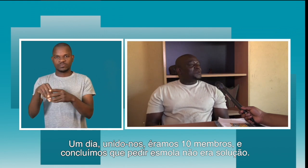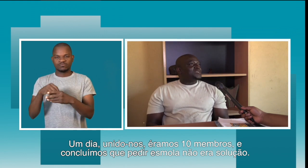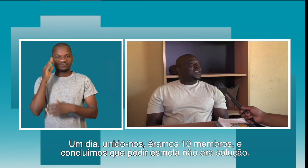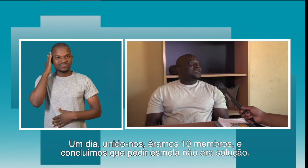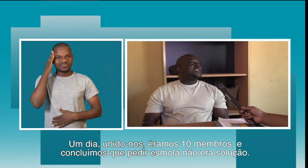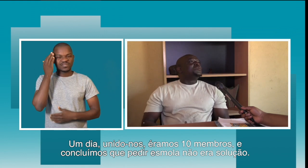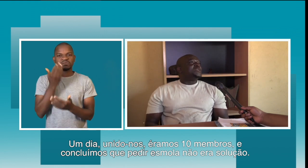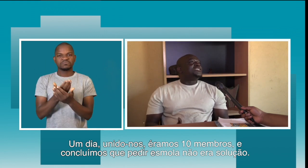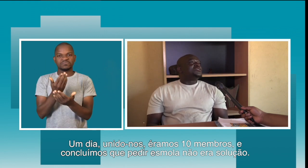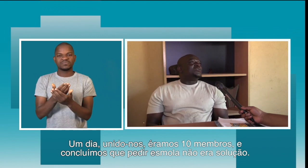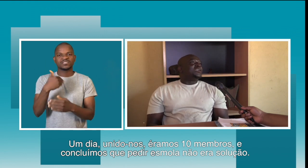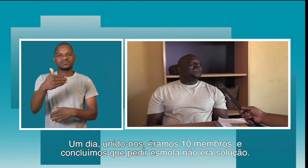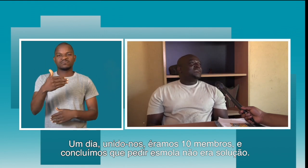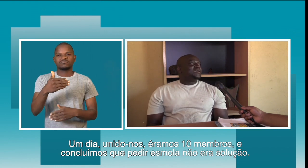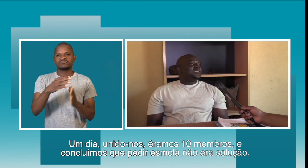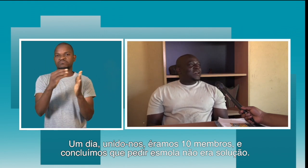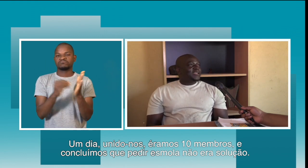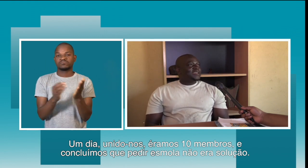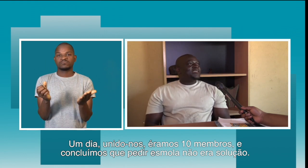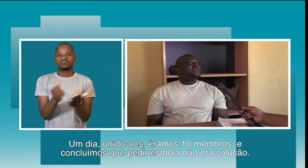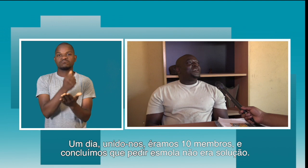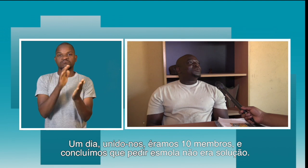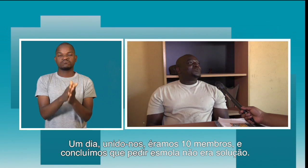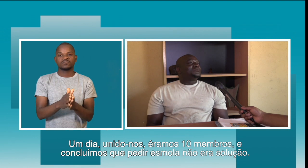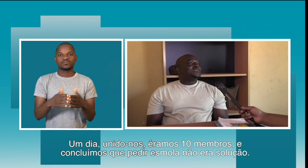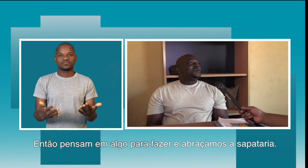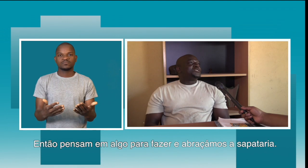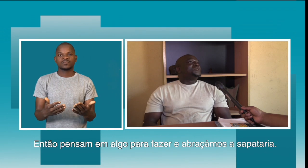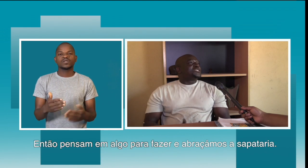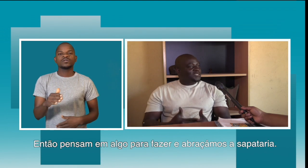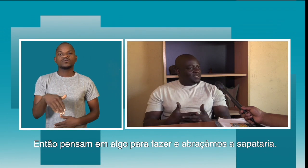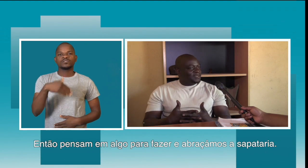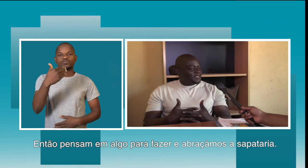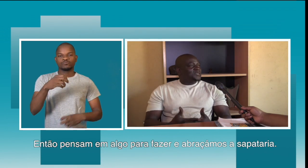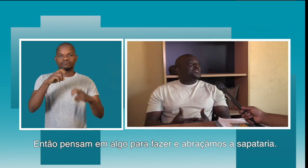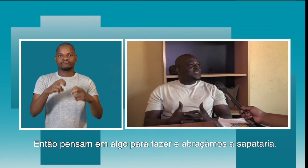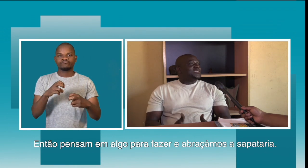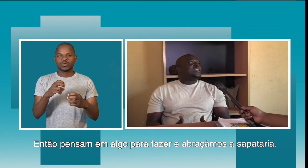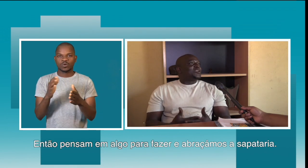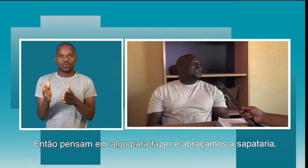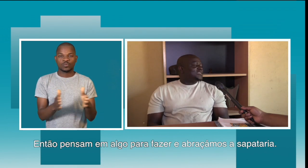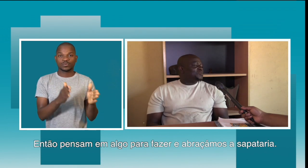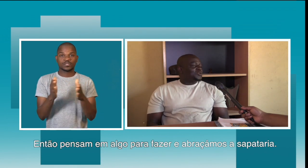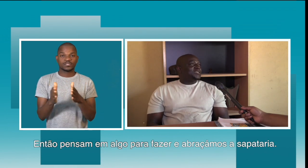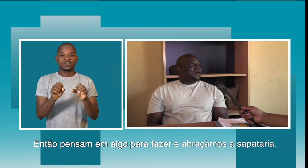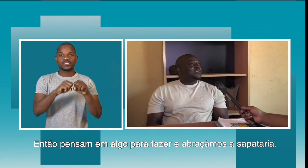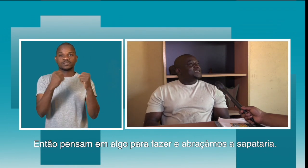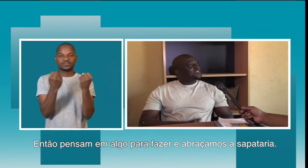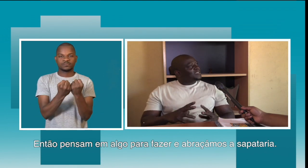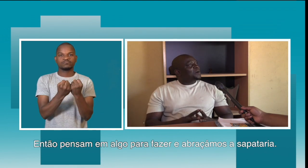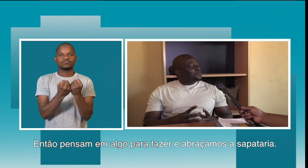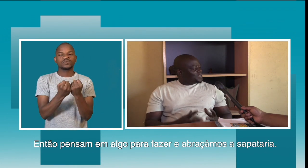Começamos a pensar, sempre pedirem esmola, nada é que dê efeito. Então, tínhamos que sentar, organizar-nos.